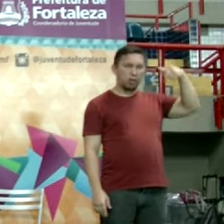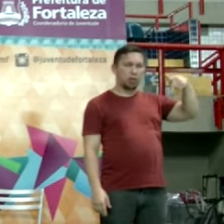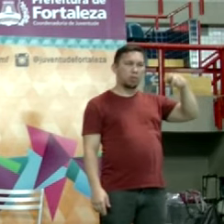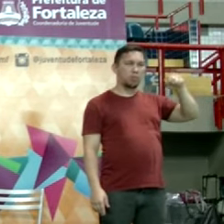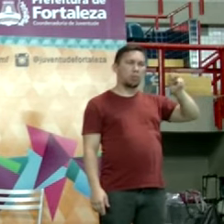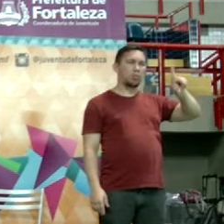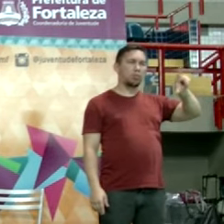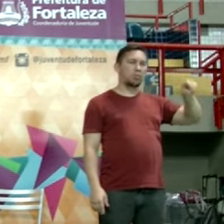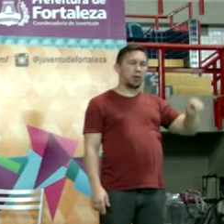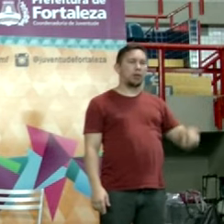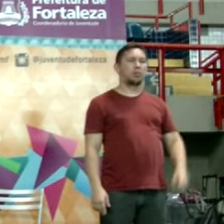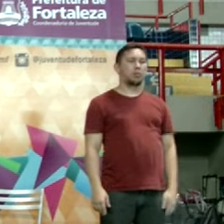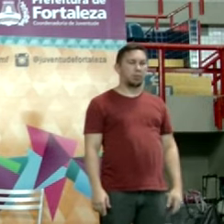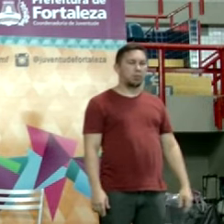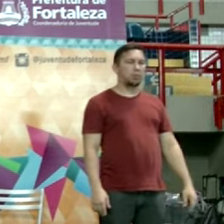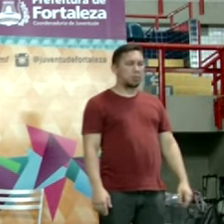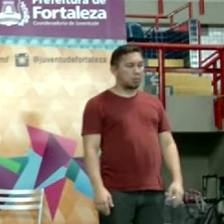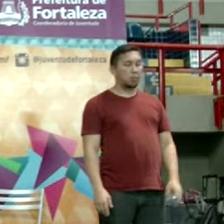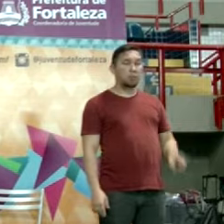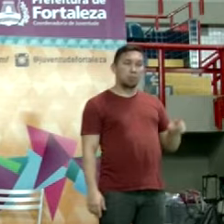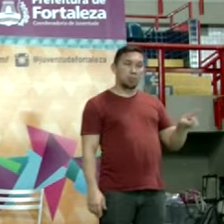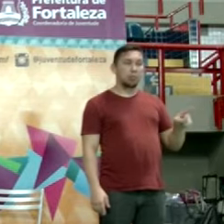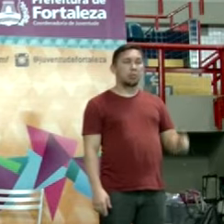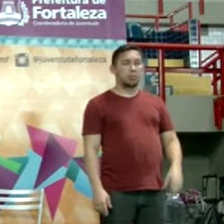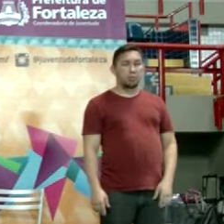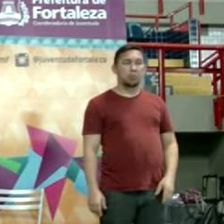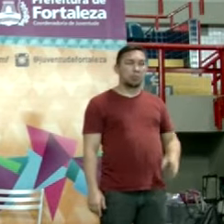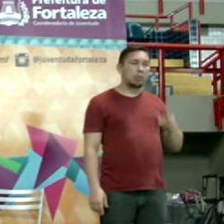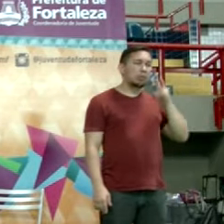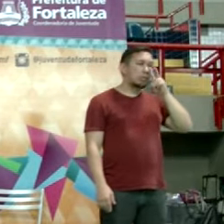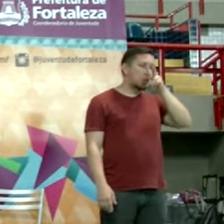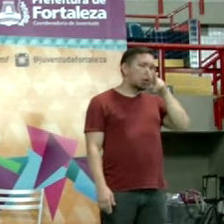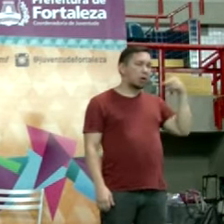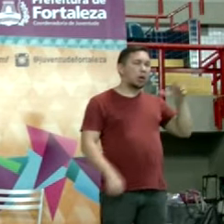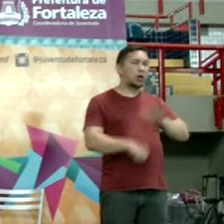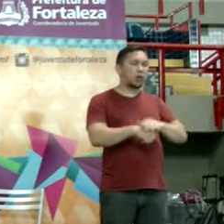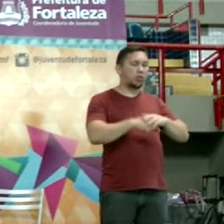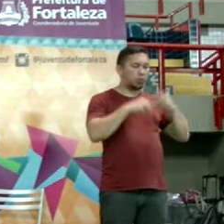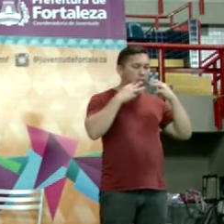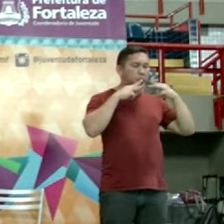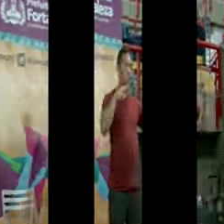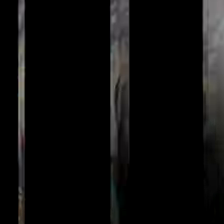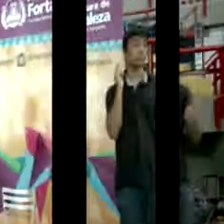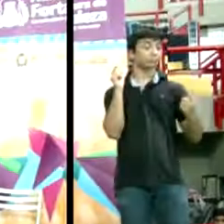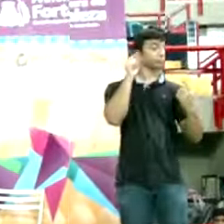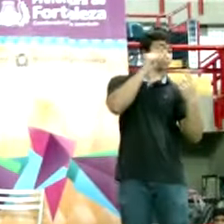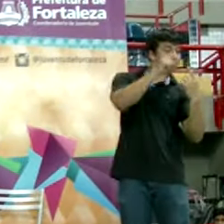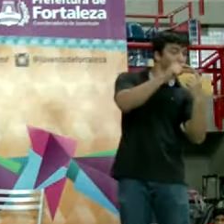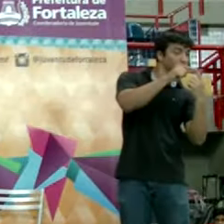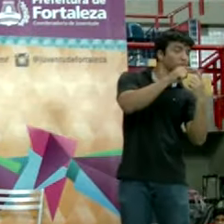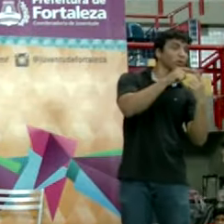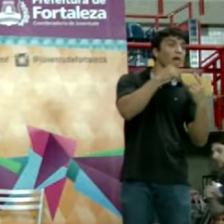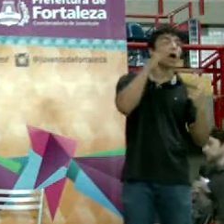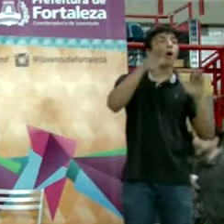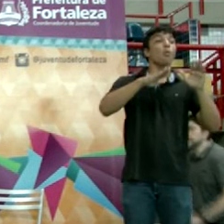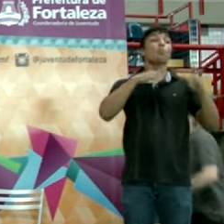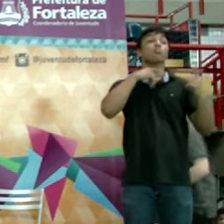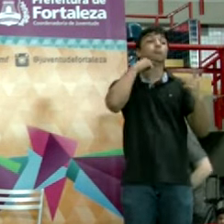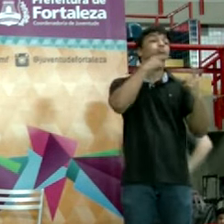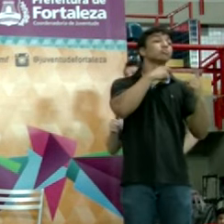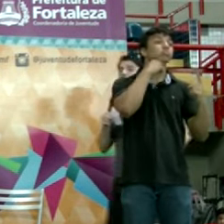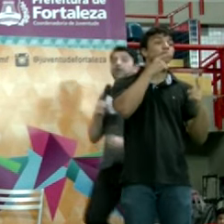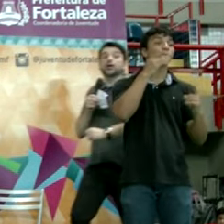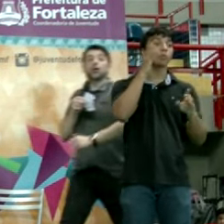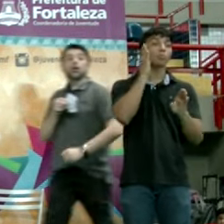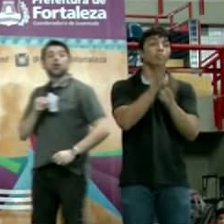Não que ele é mais importante, não. Mas foi muito forte na sua missão. Ok? O principal motivo